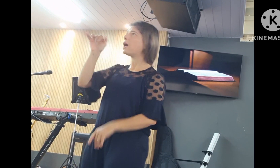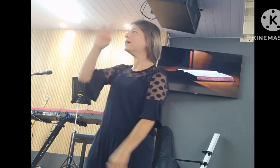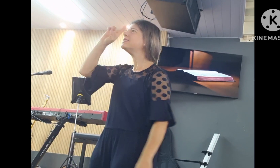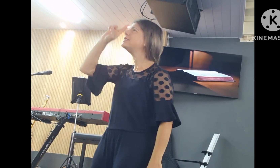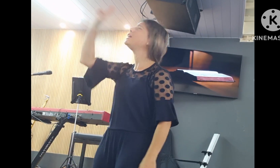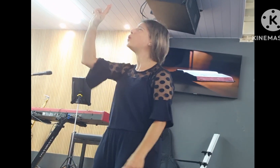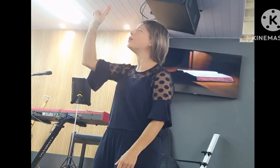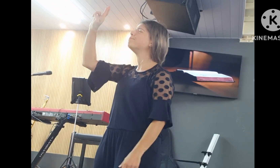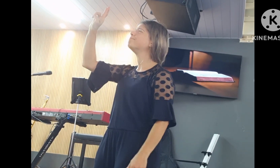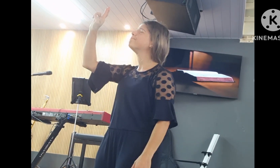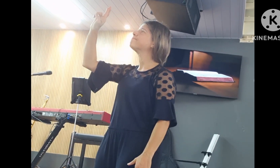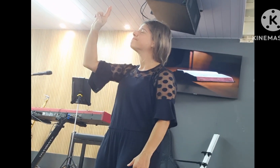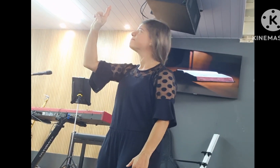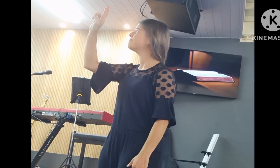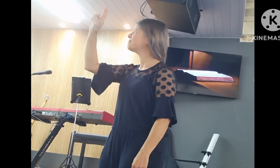qualquer coisa,